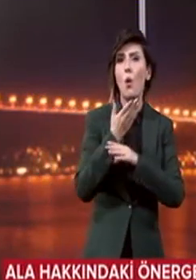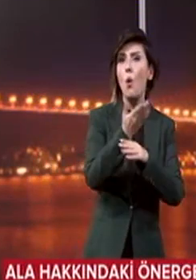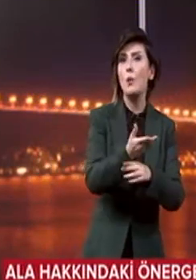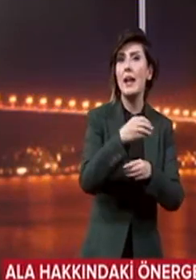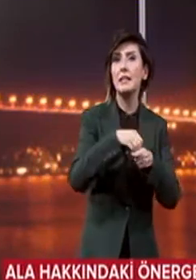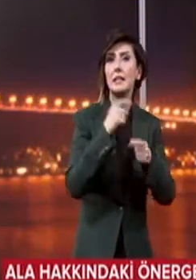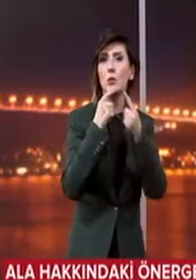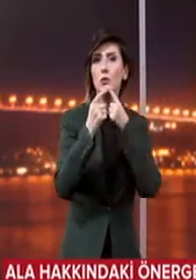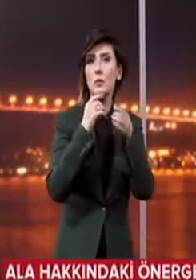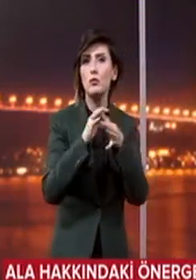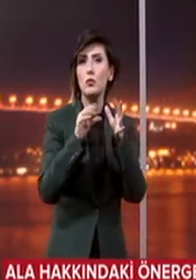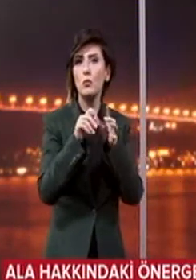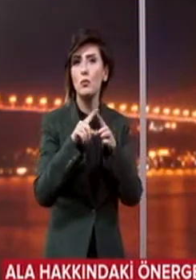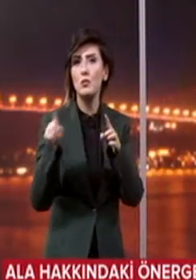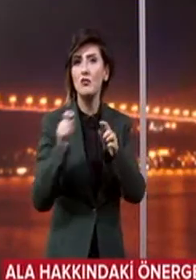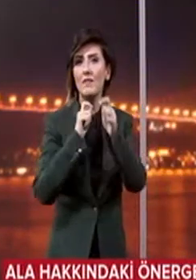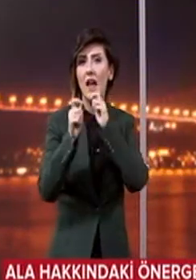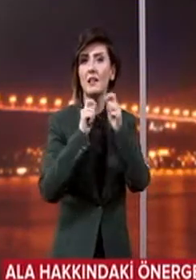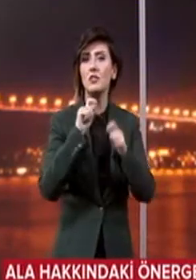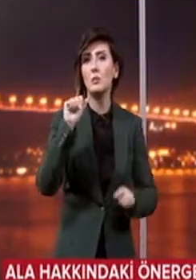Önergenin görüşmelerine çözüm süreci tartışmaları damgasını vurdu.